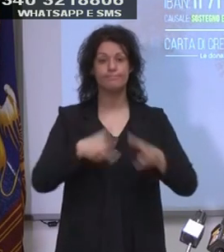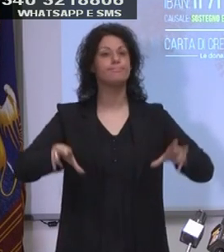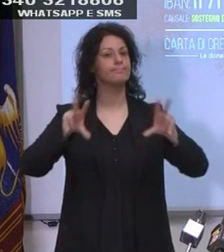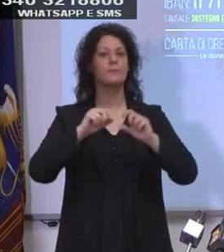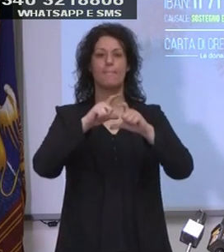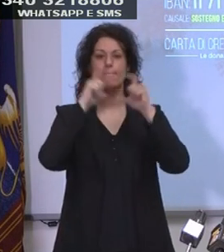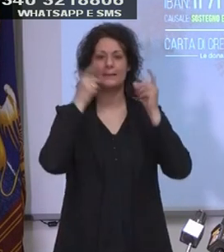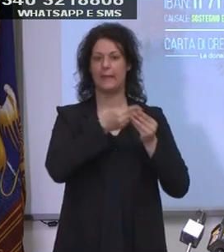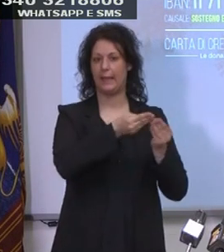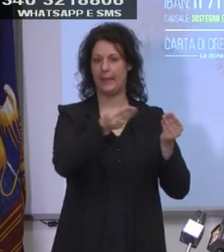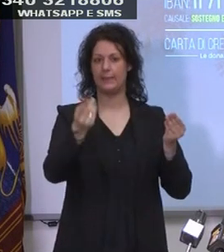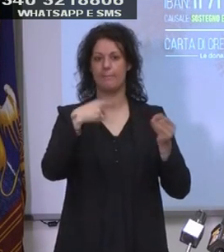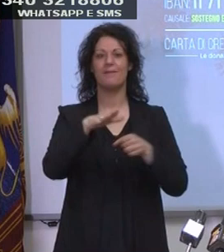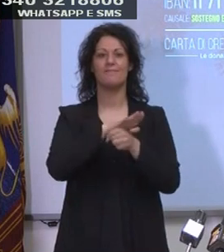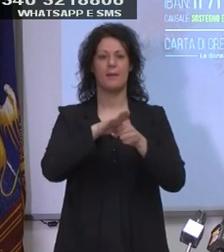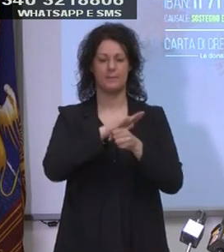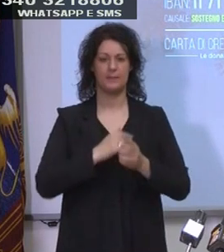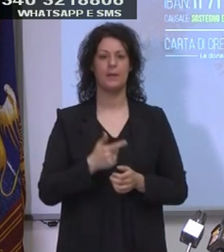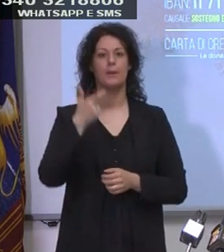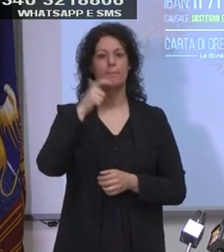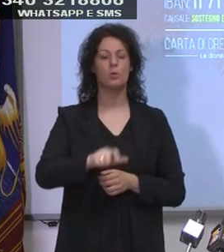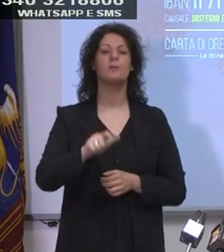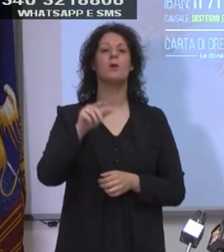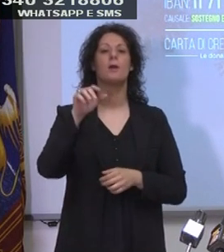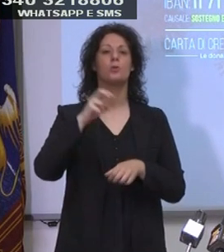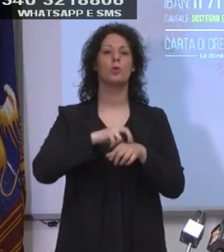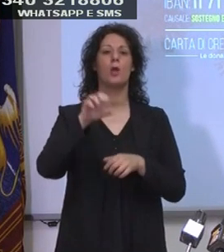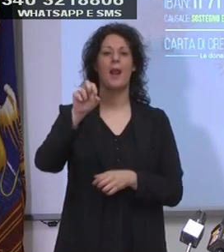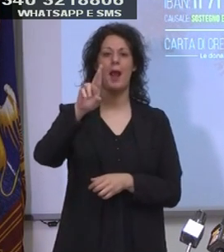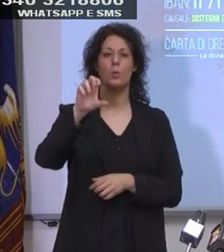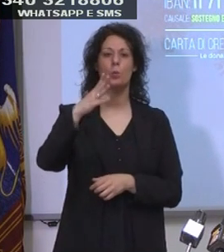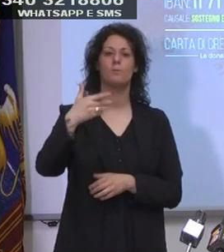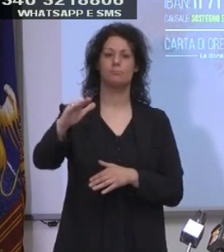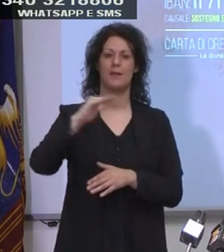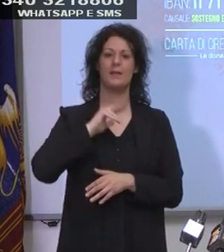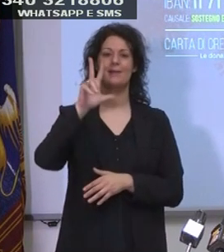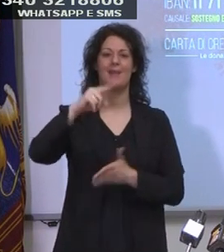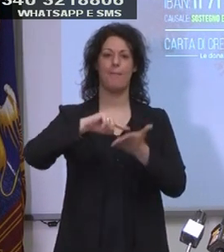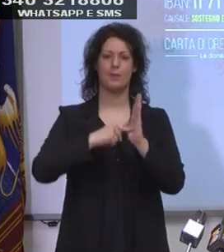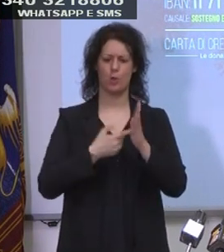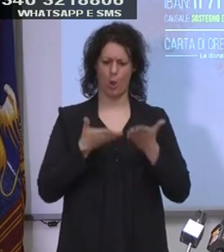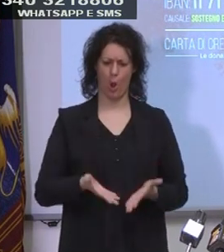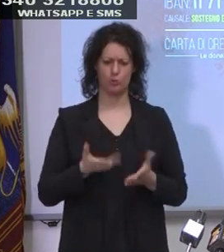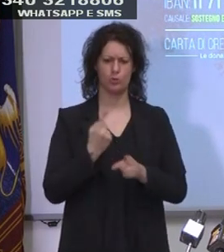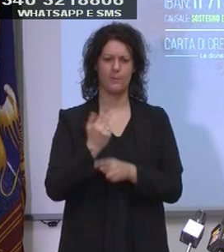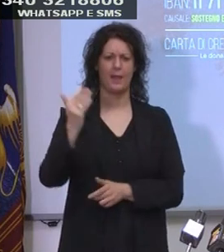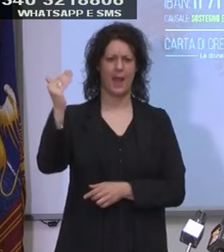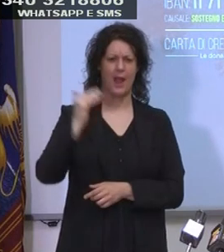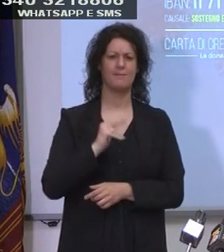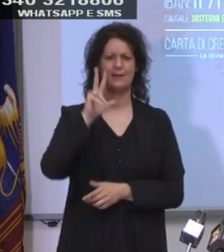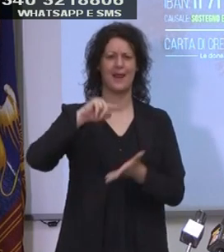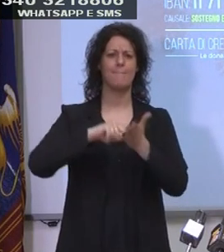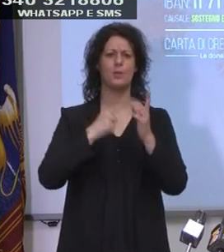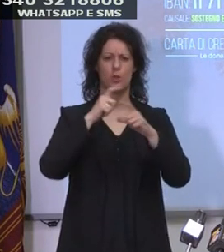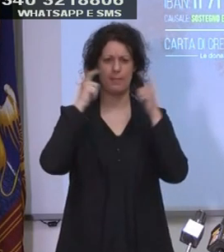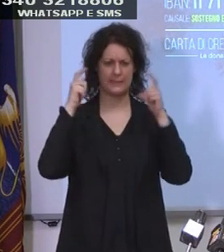famiglie e abbiamo i primi 3 milioni che il dottor Arcuri ci ha inviato, dovrebbero arrivare oggi in giornata o al massimo